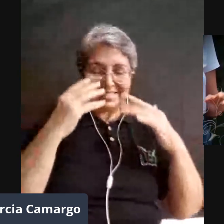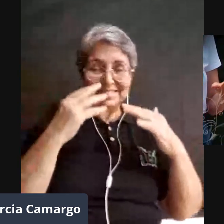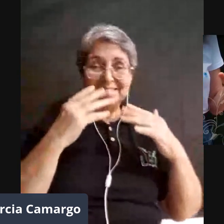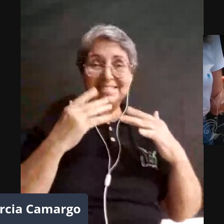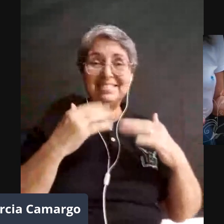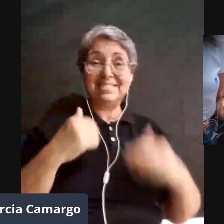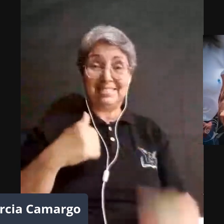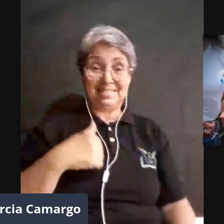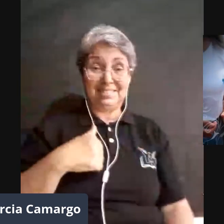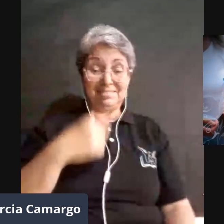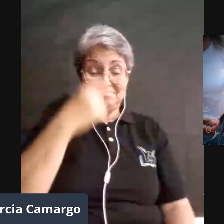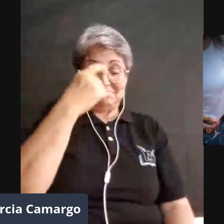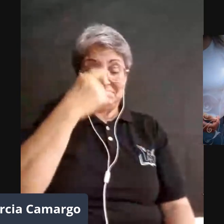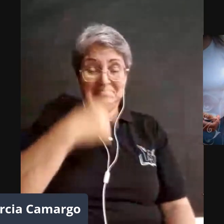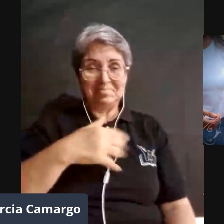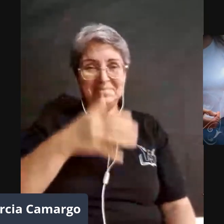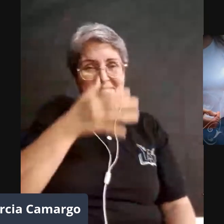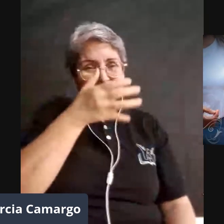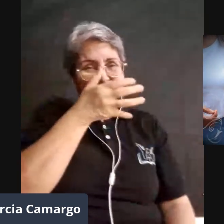salvo sou.